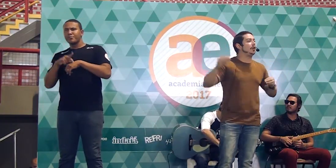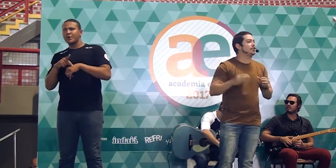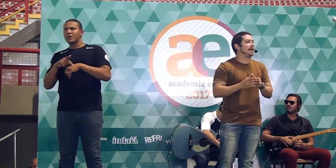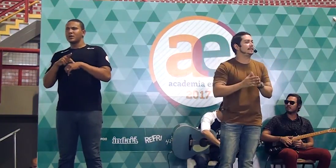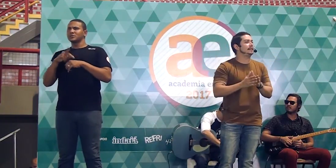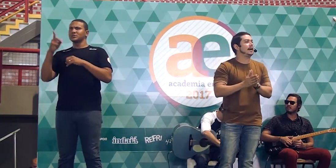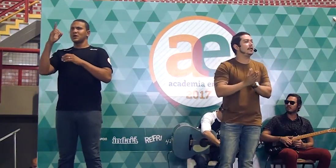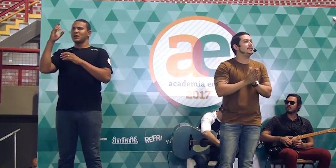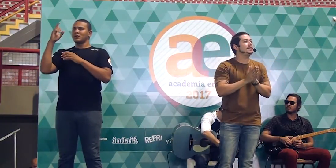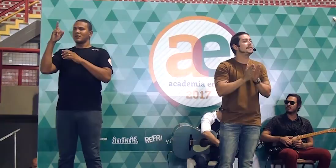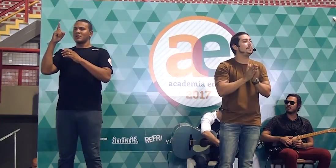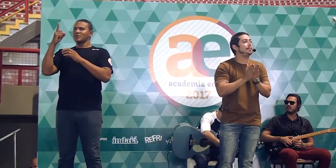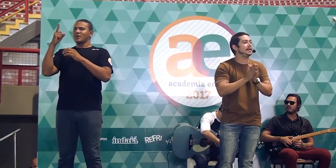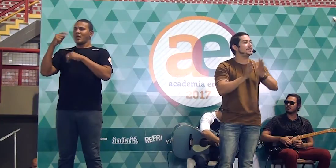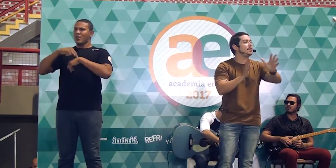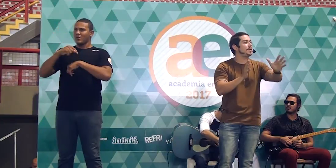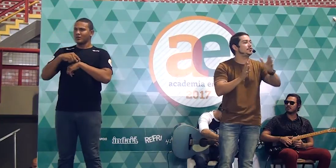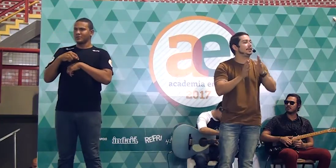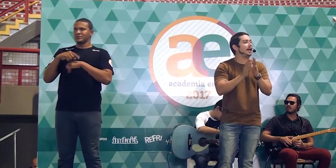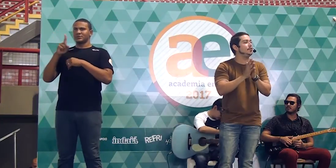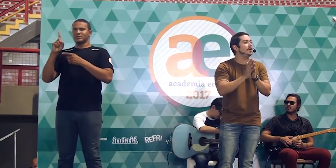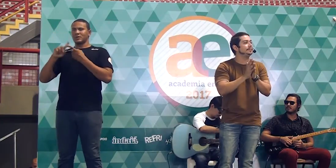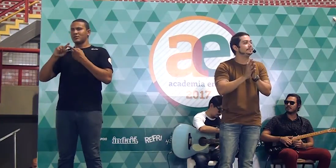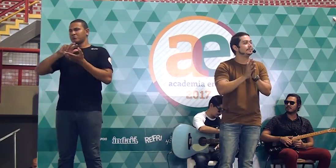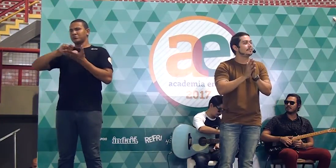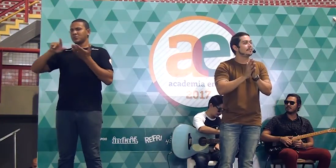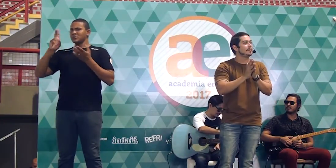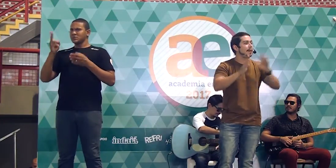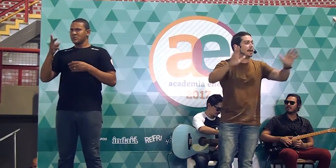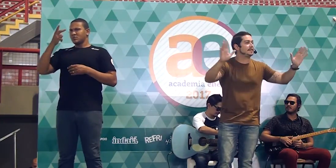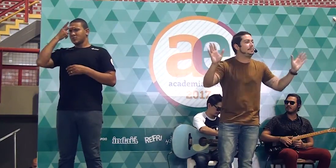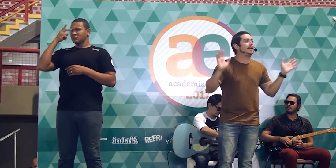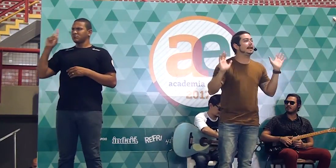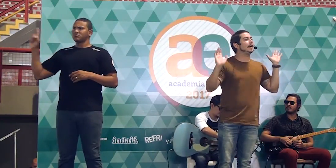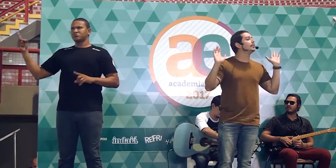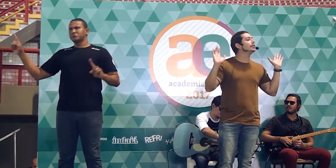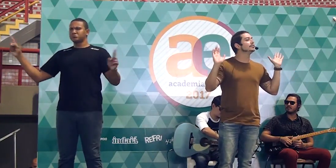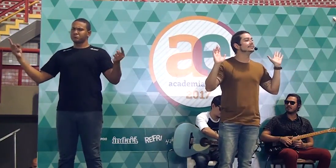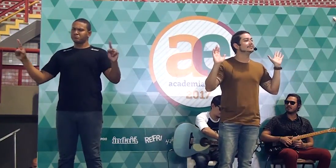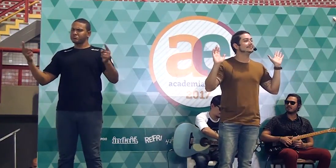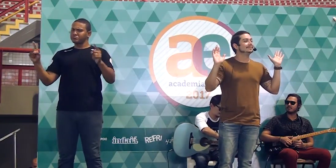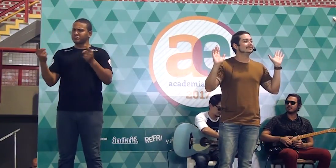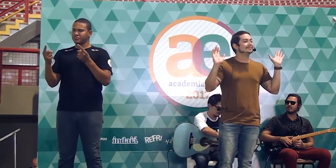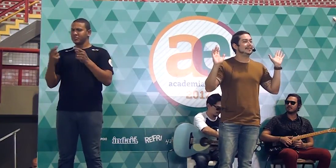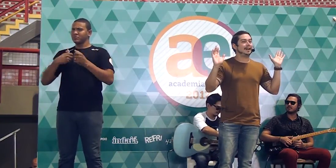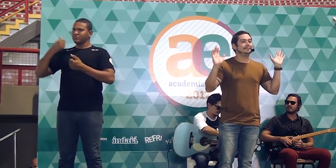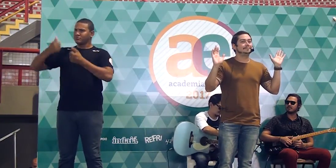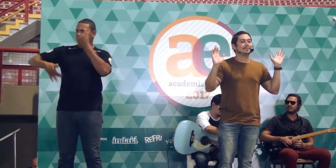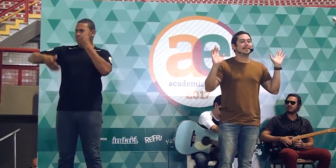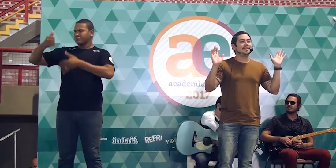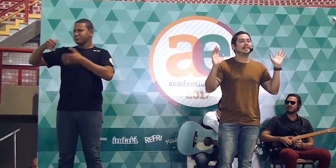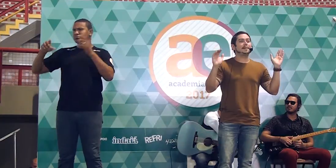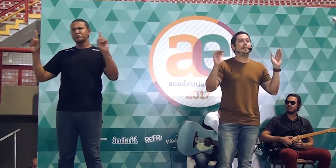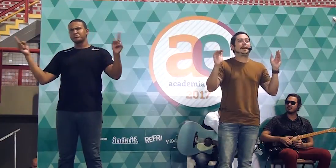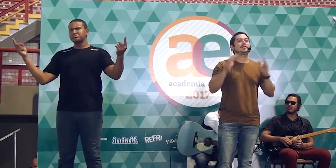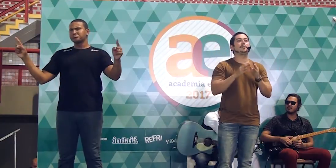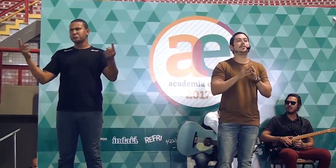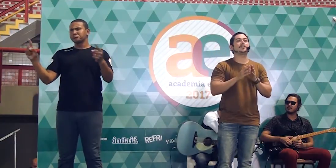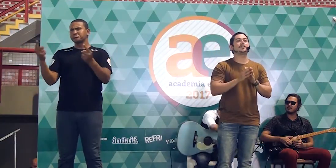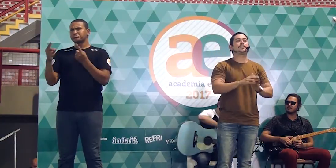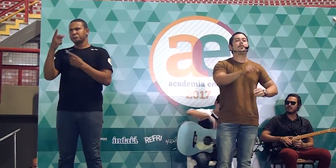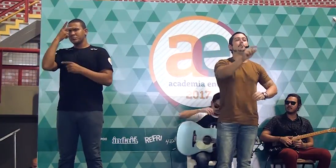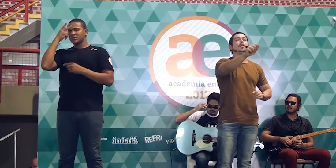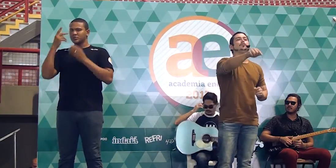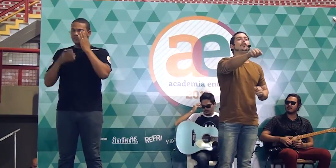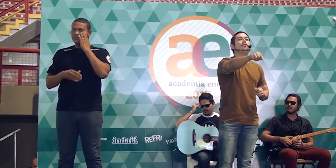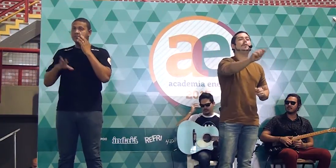o Forte, a Catedral, e sempre aparecia uma pessoa na rua para participar da aula, tá? E sempre aparecia uma